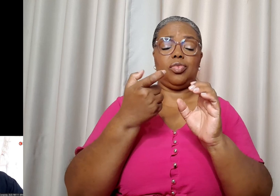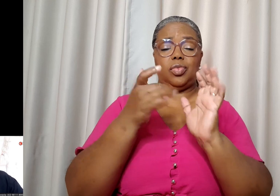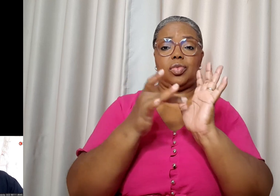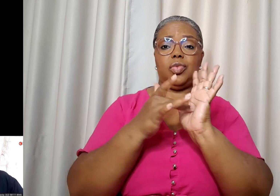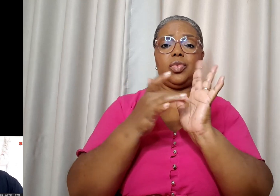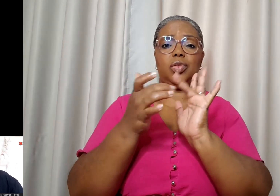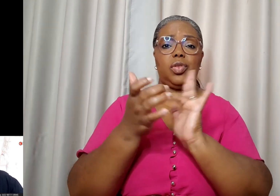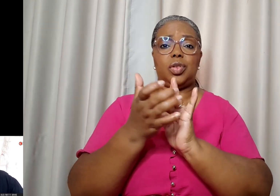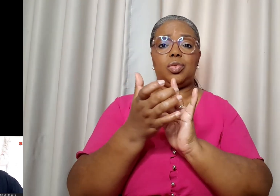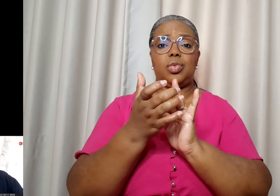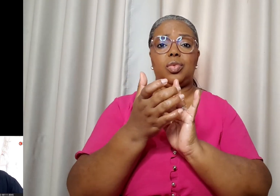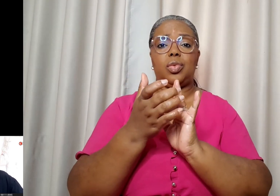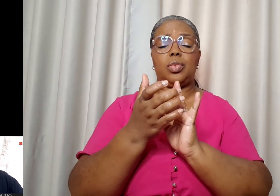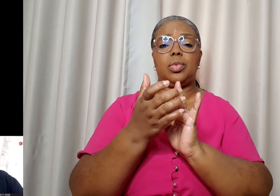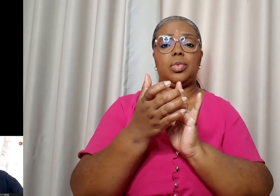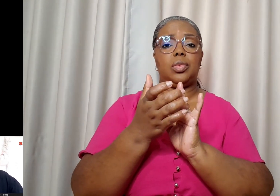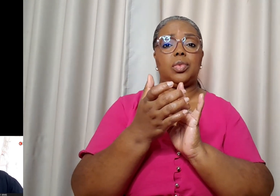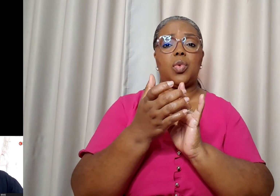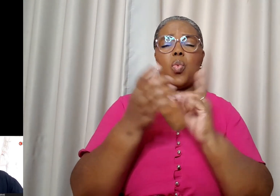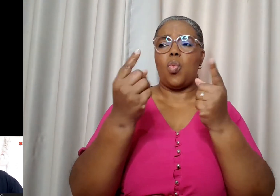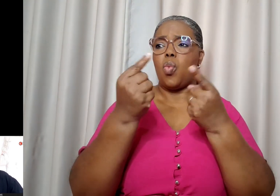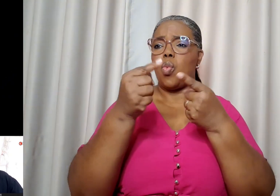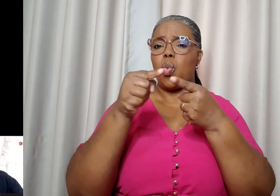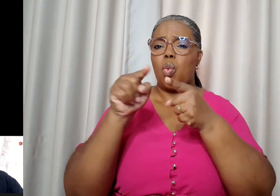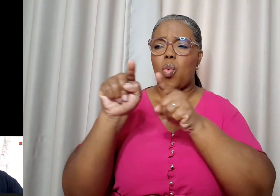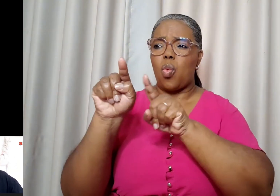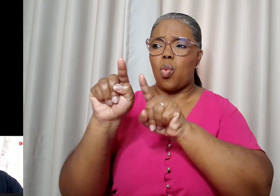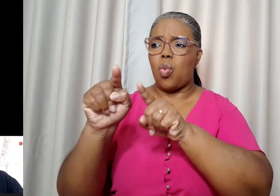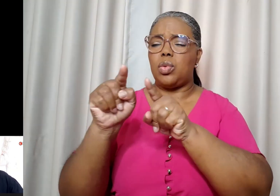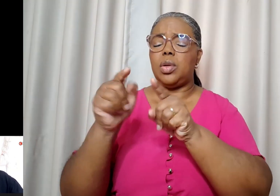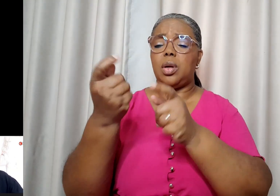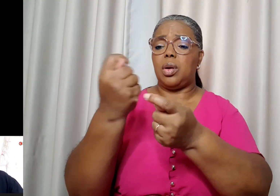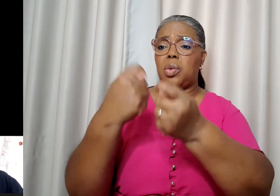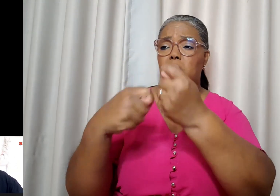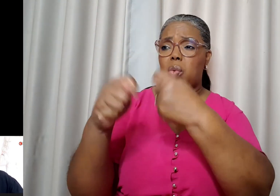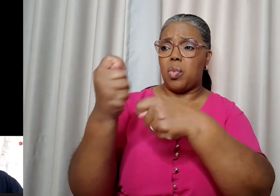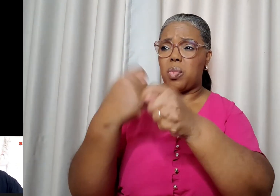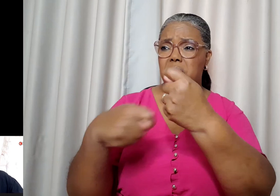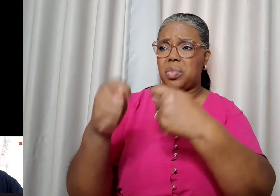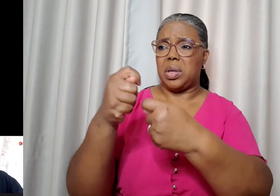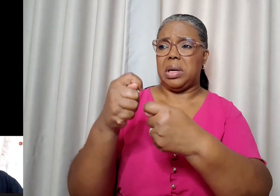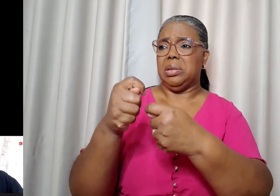contra ou hostil ao mercado, aos negócios.